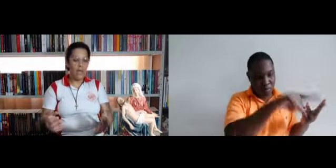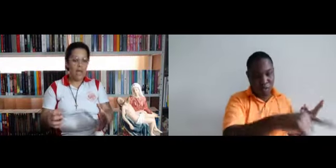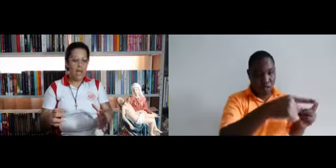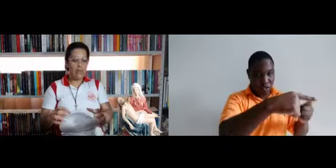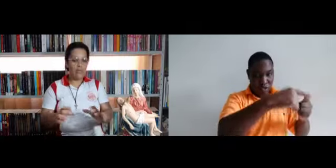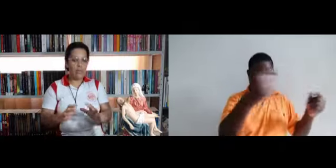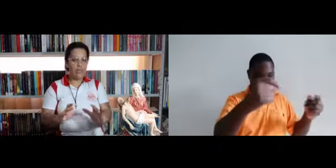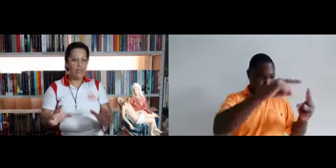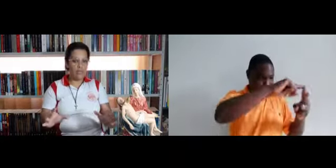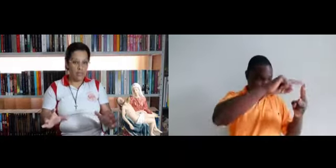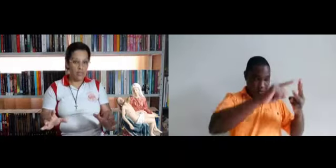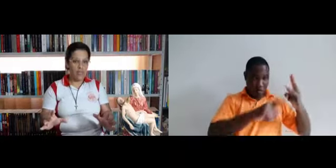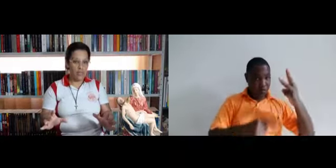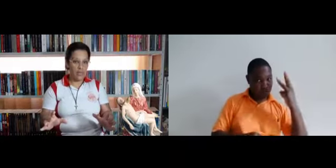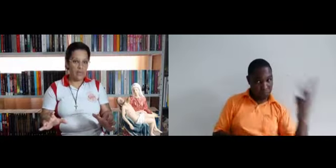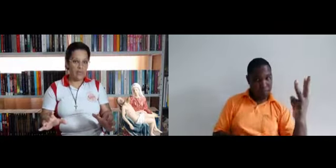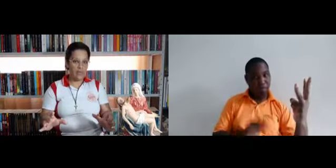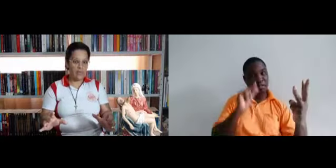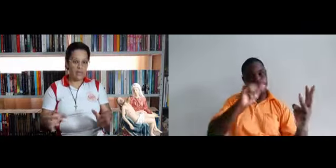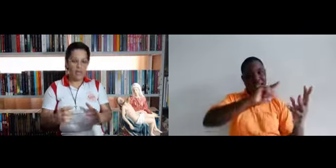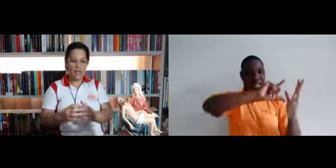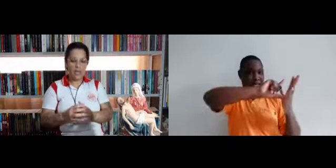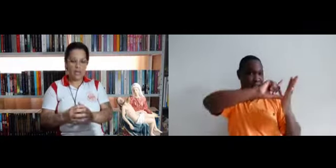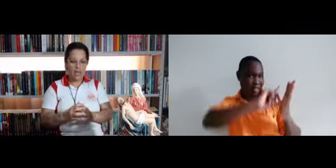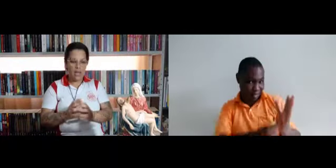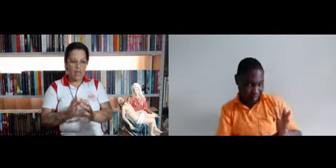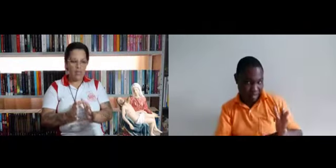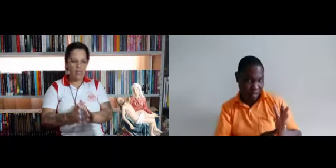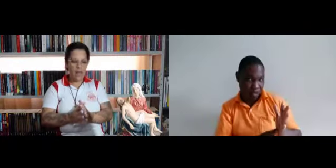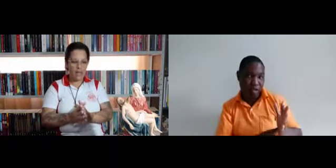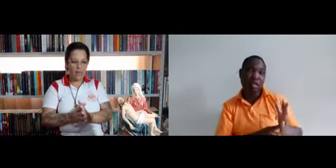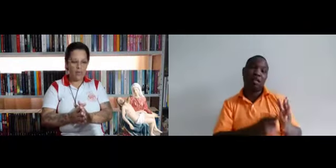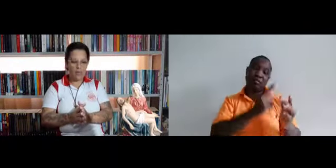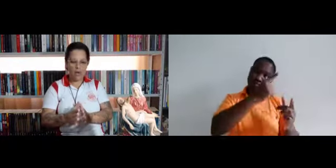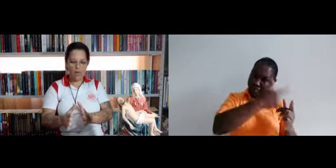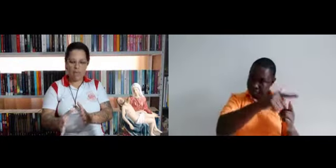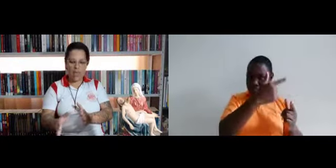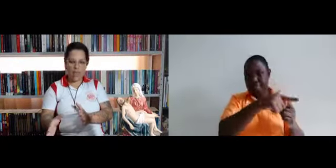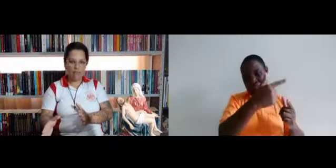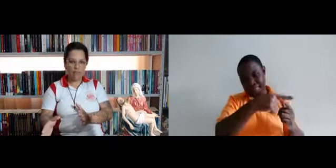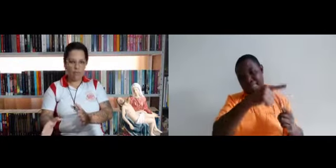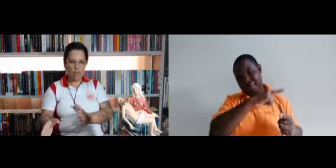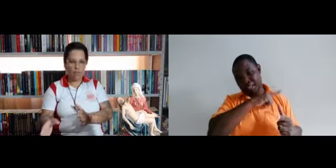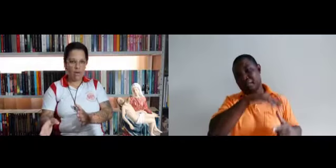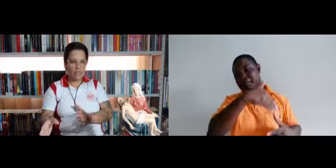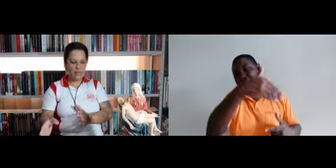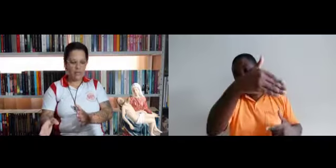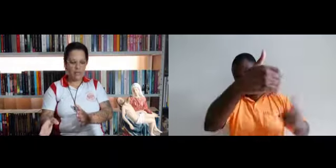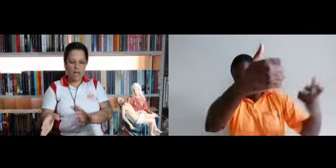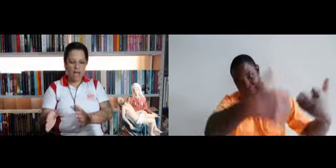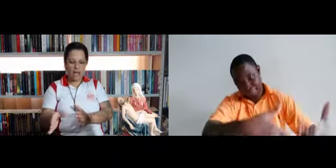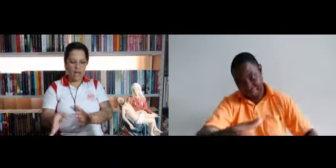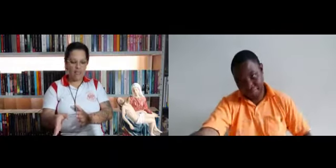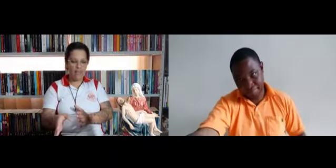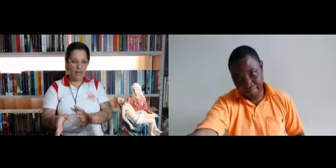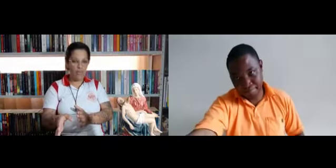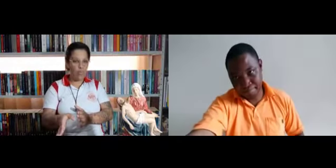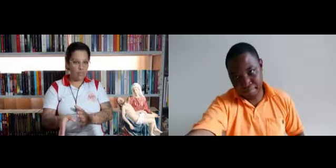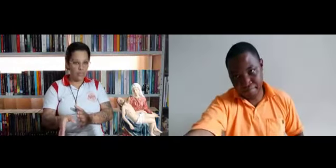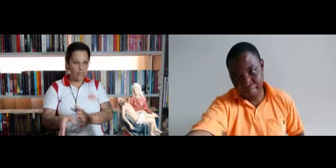momento, eram importantíssimas para esse fim, né? Então Bismarck provoca uma guerra com a França, a